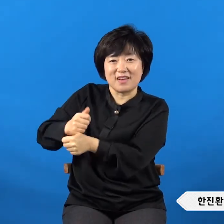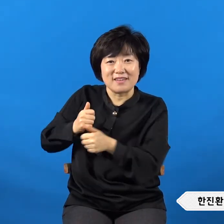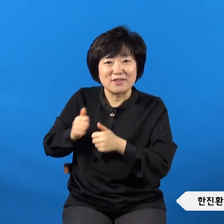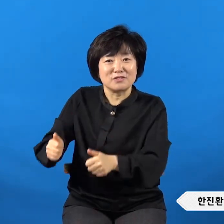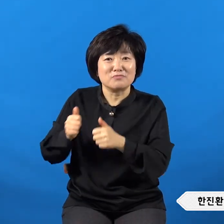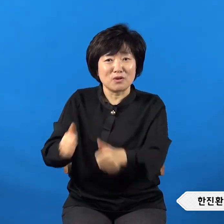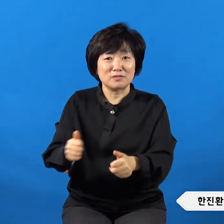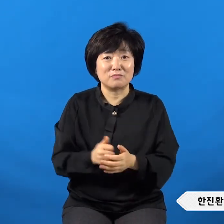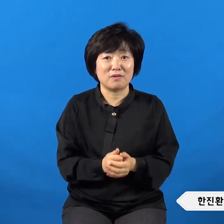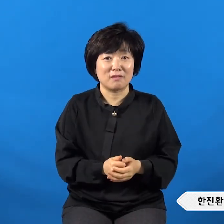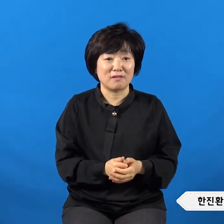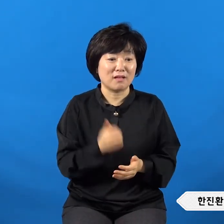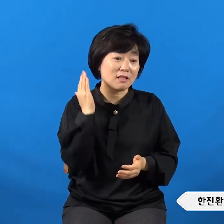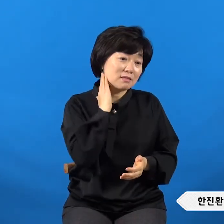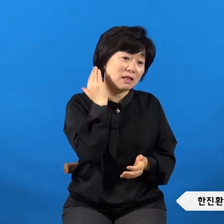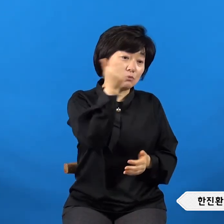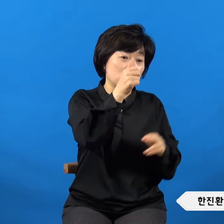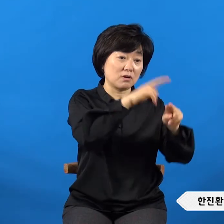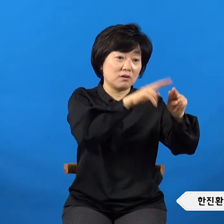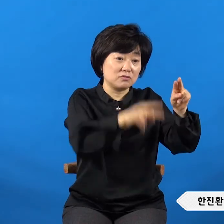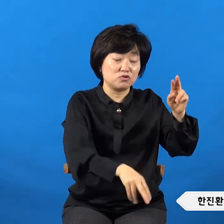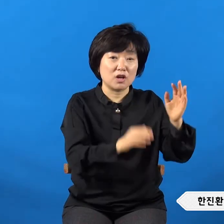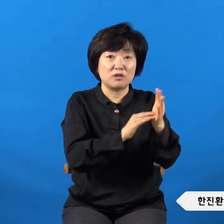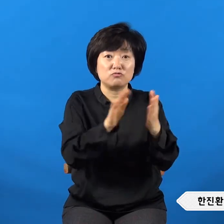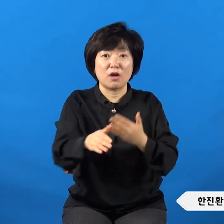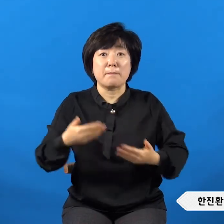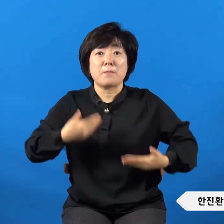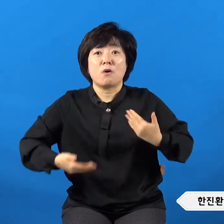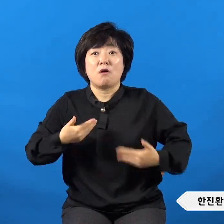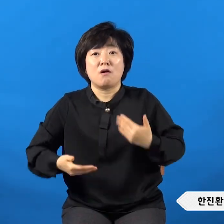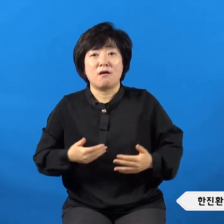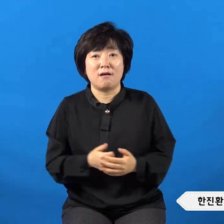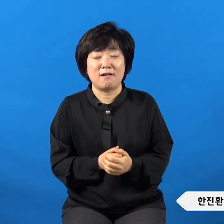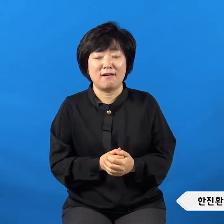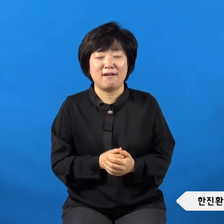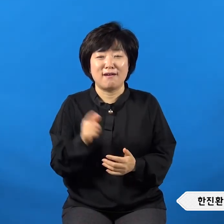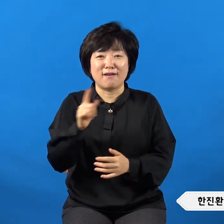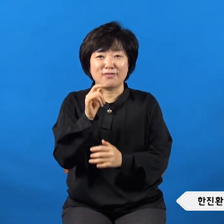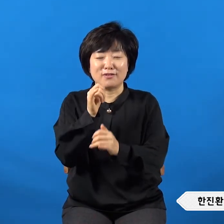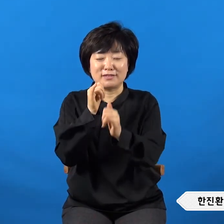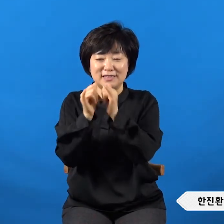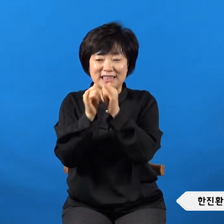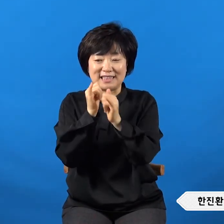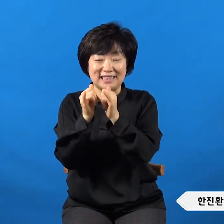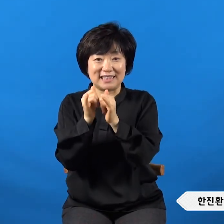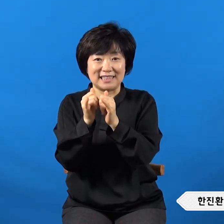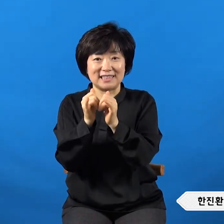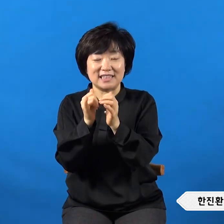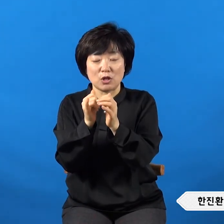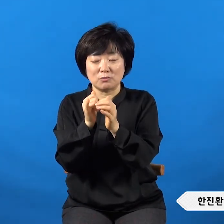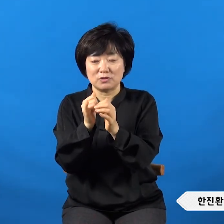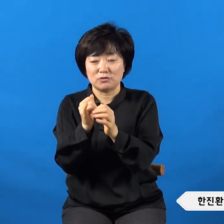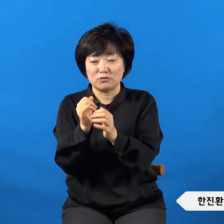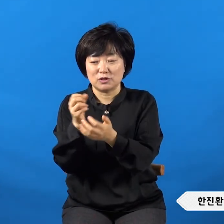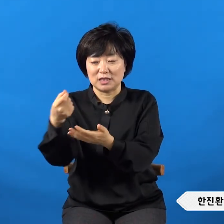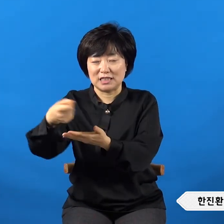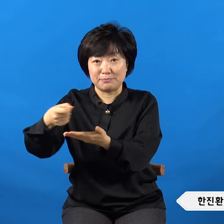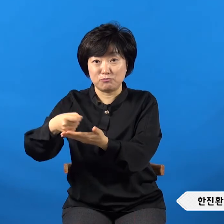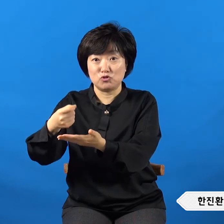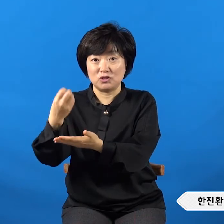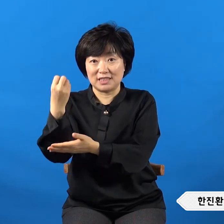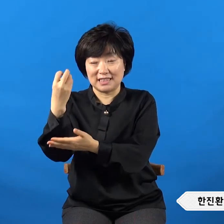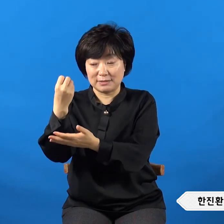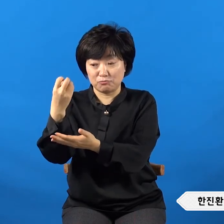열심히 하지요. 은퇴하고 나서 훨씬 더 바쁘게 삽니다. 어느 기자가 그 카터 전